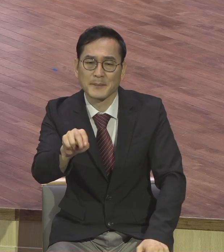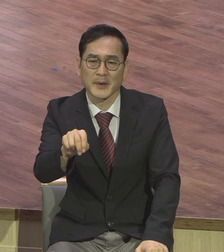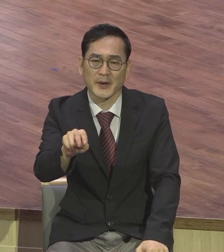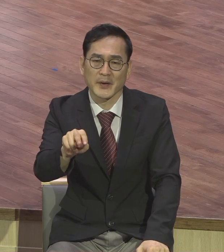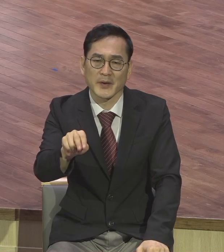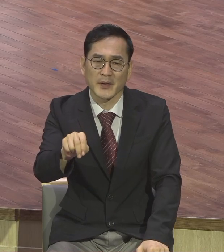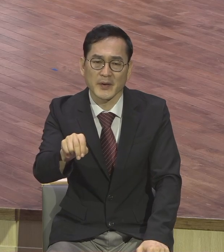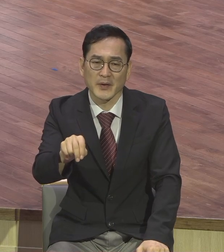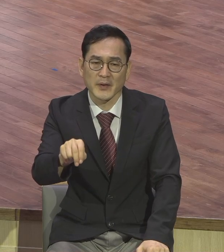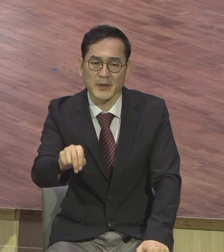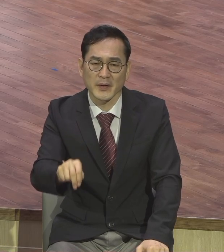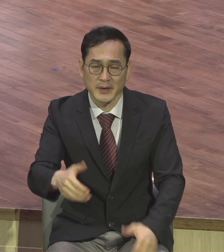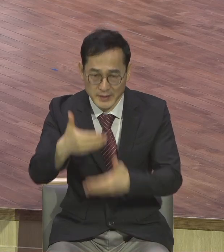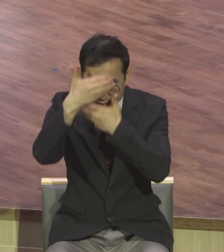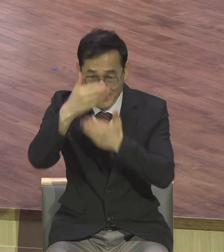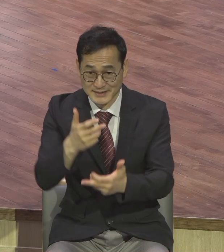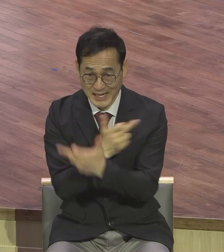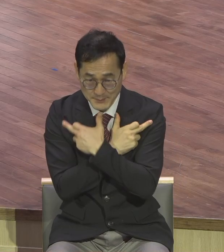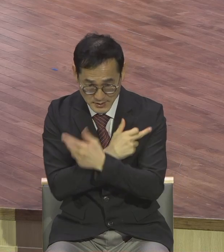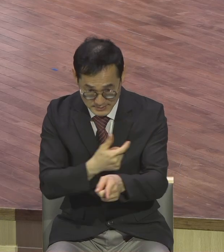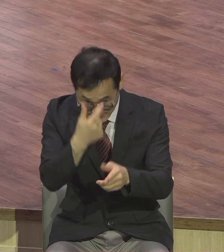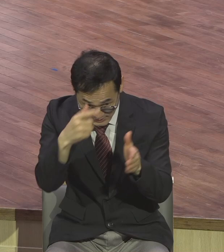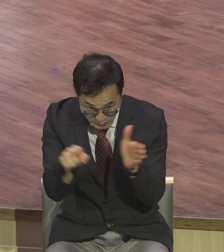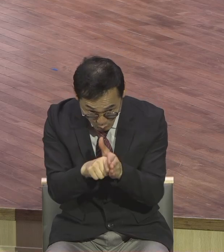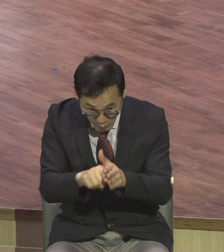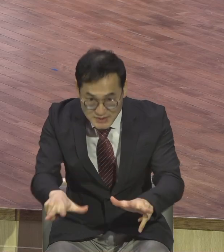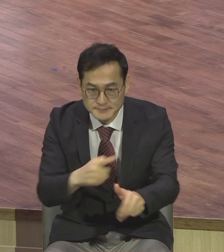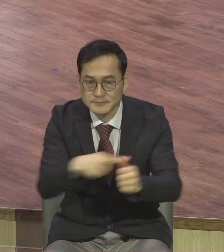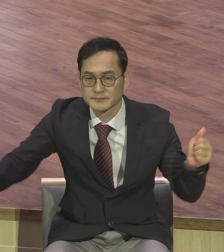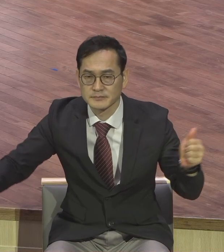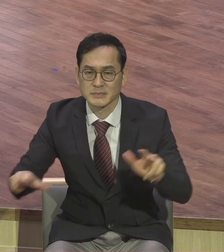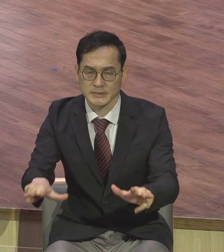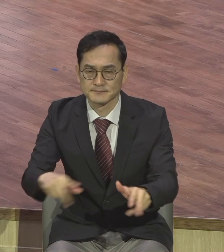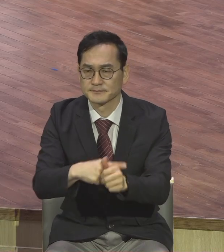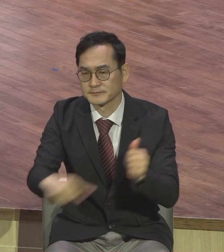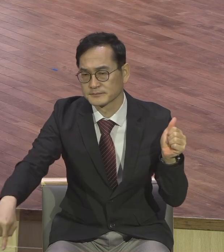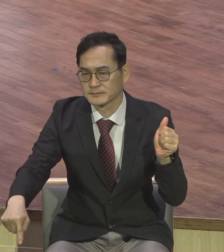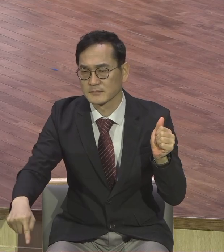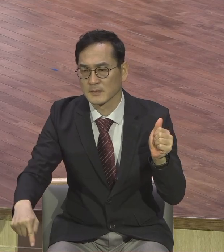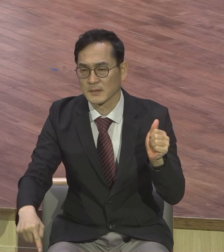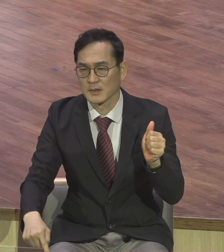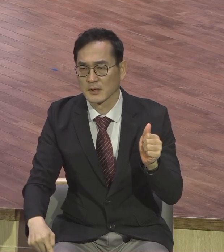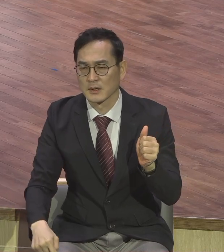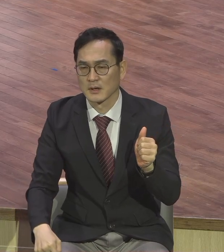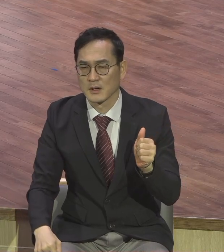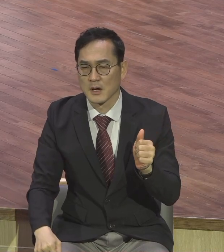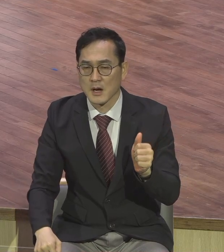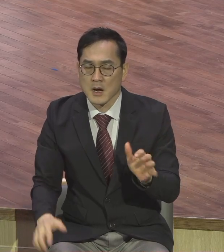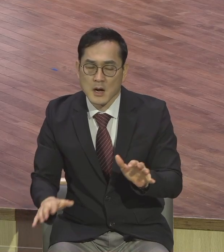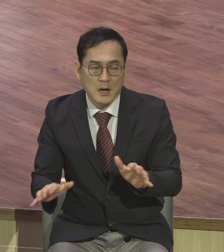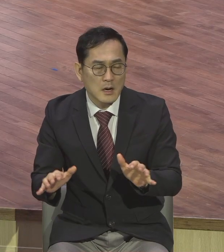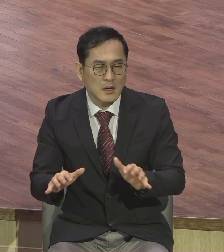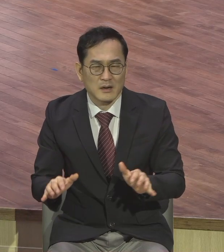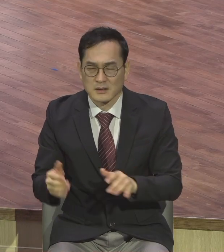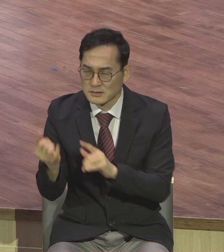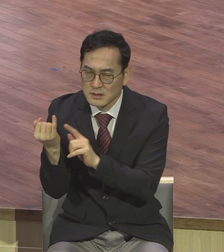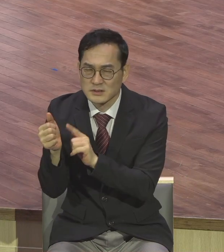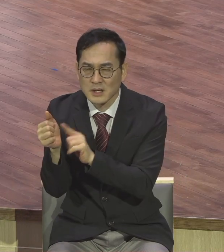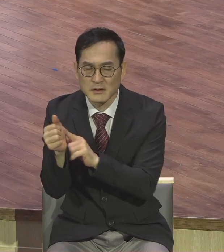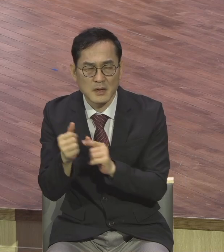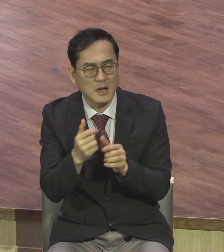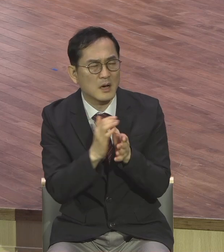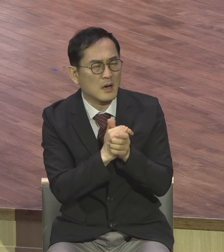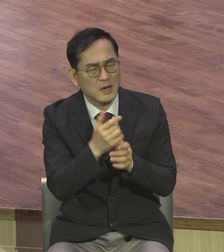기독교인들은 탈레반에 딱 걸리면 적사입니다. 적결 처분입니다. 그러니까 이들을 위해서 기도해 달라고 눈물을